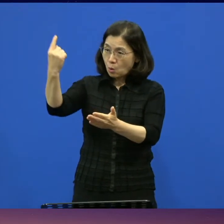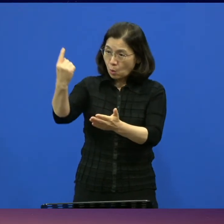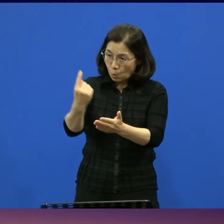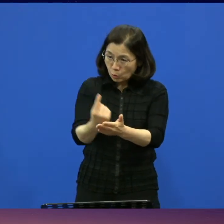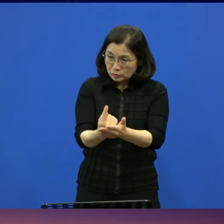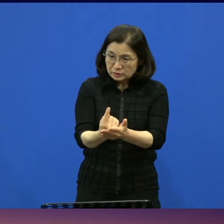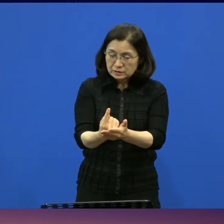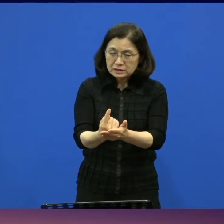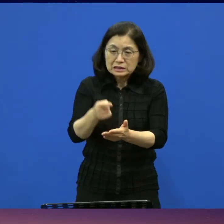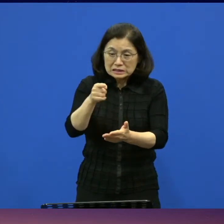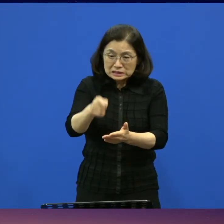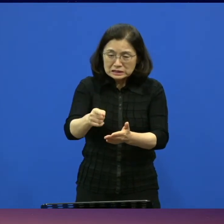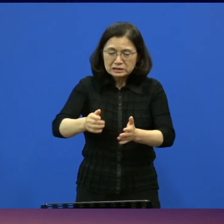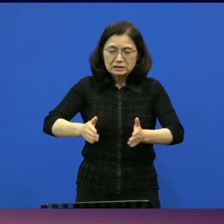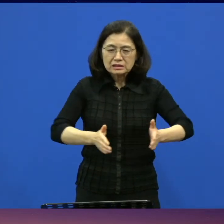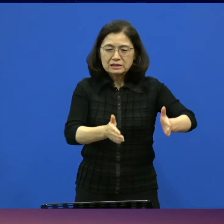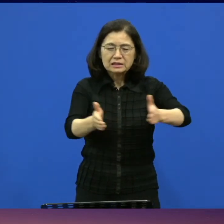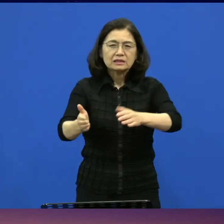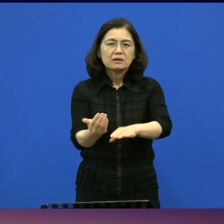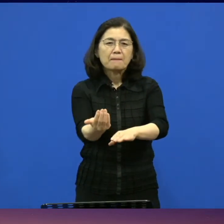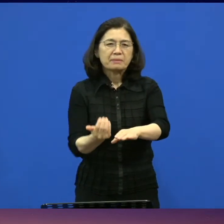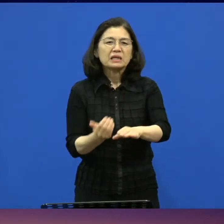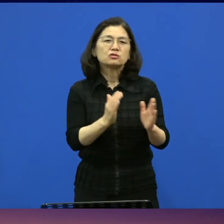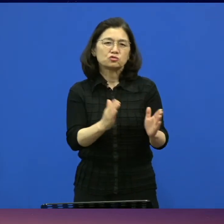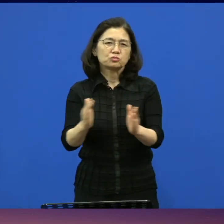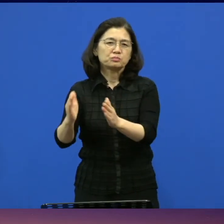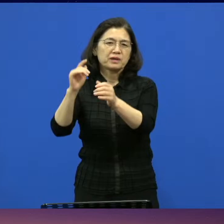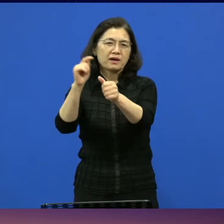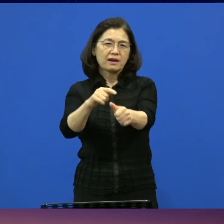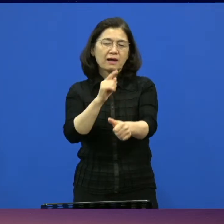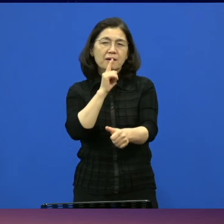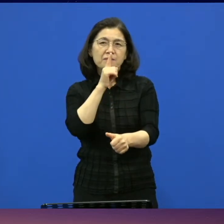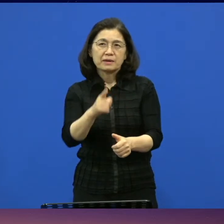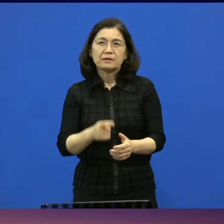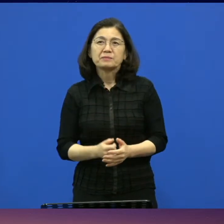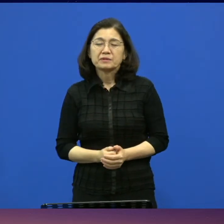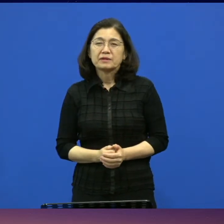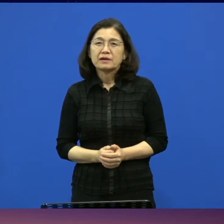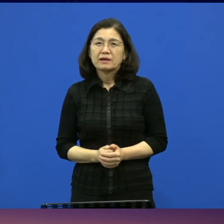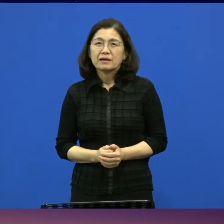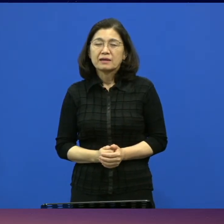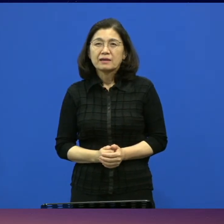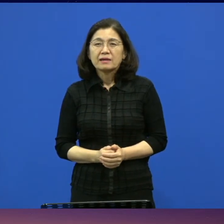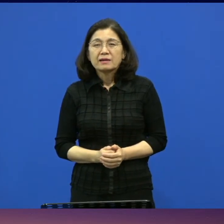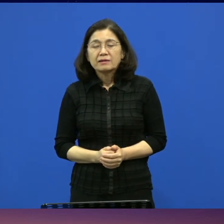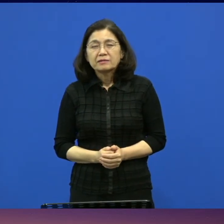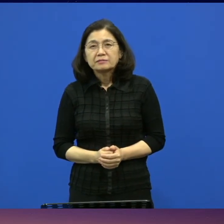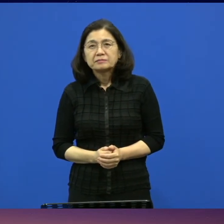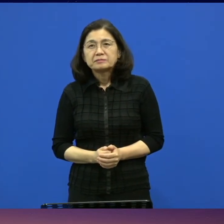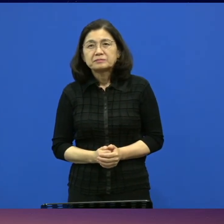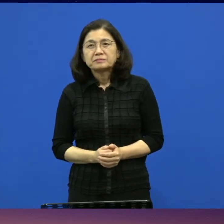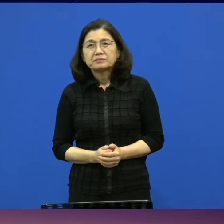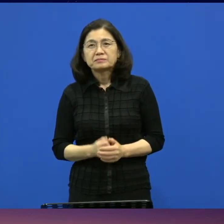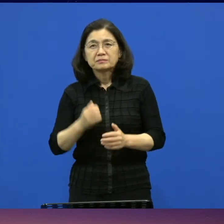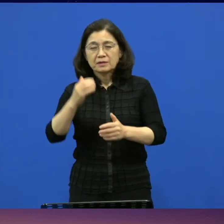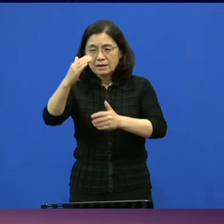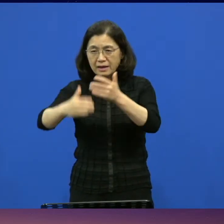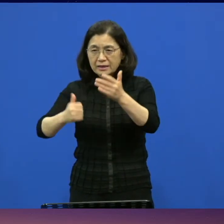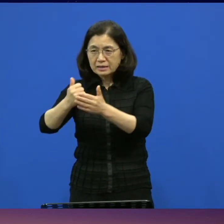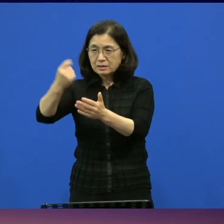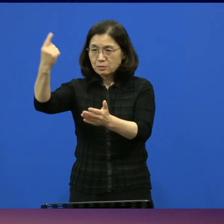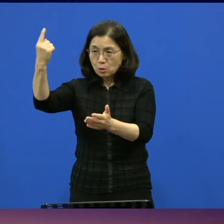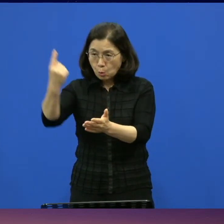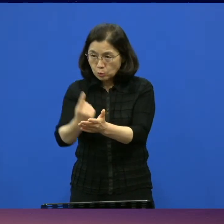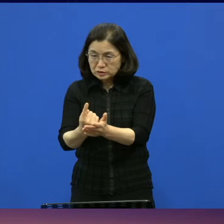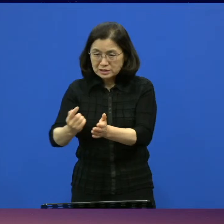예비하라. 하나님이 이제 오실 거라는 거죠. 오심 자체가 회복을 일으키고 이스라엘의 변화를 일으키는데 하나님의 오실